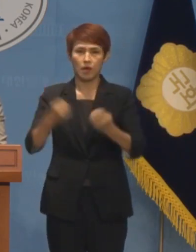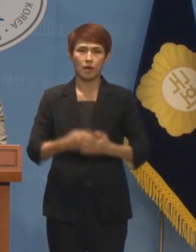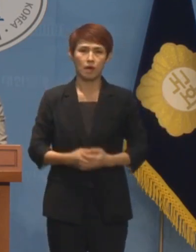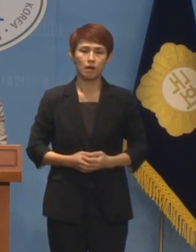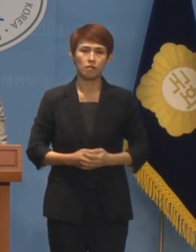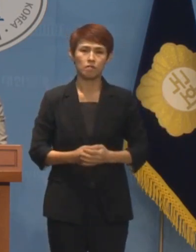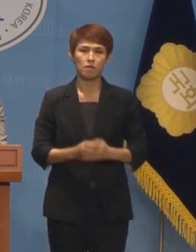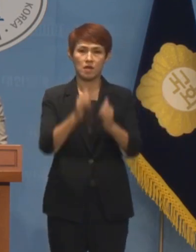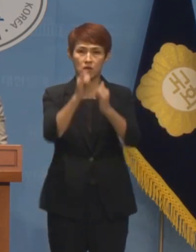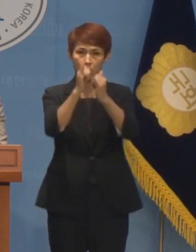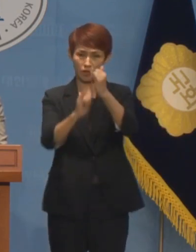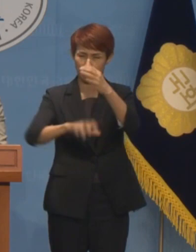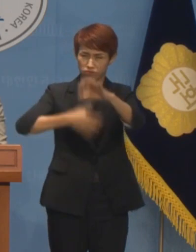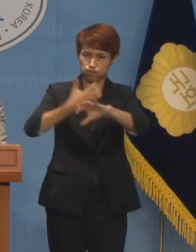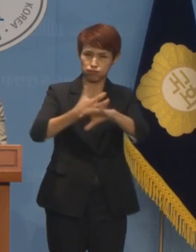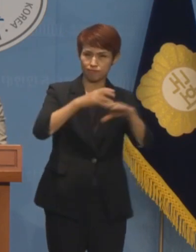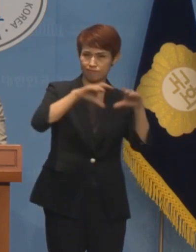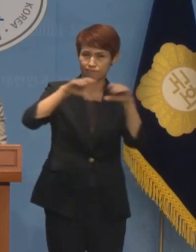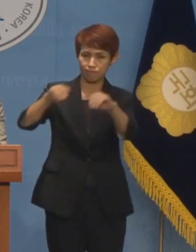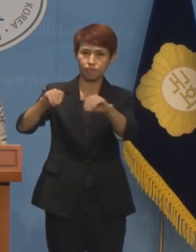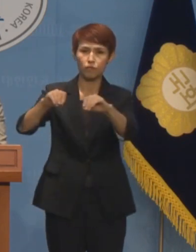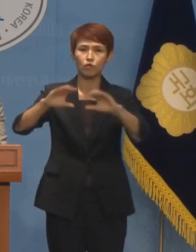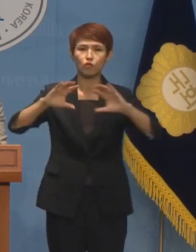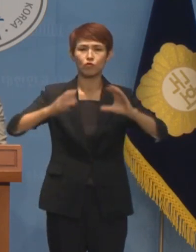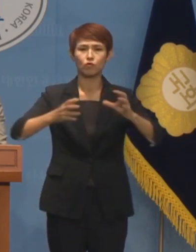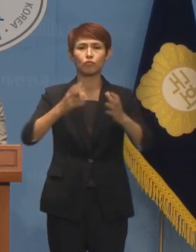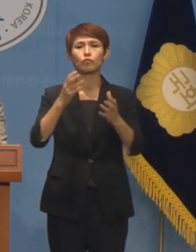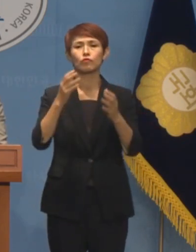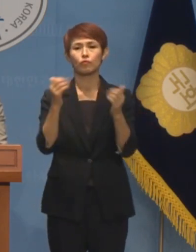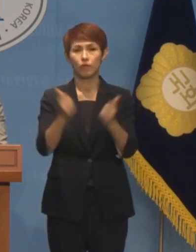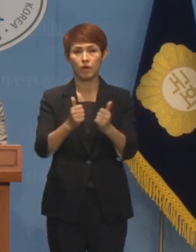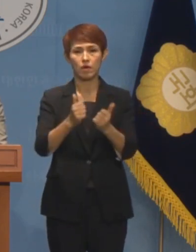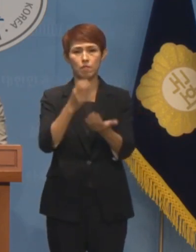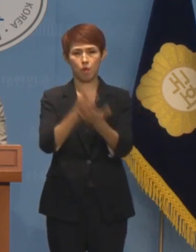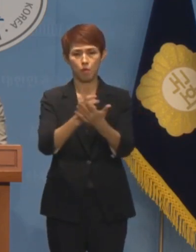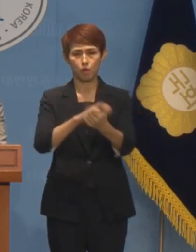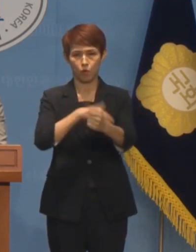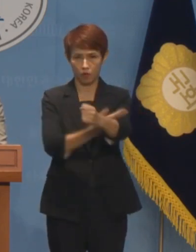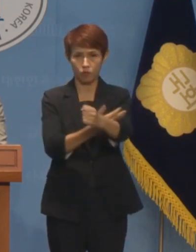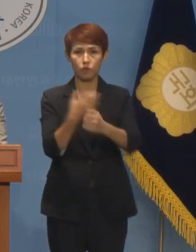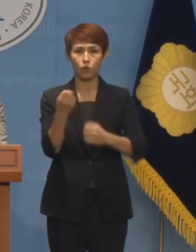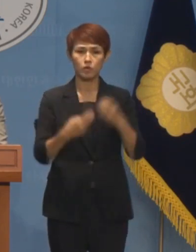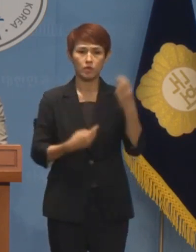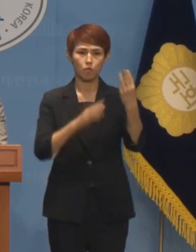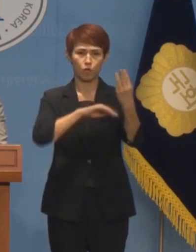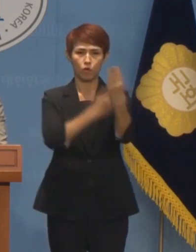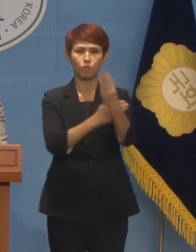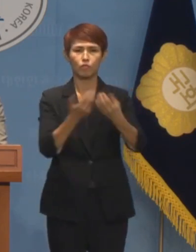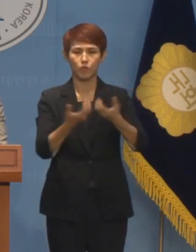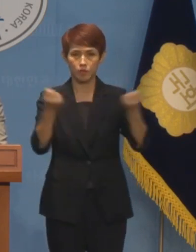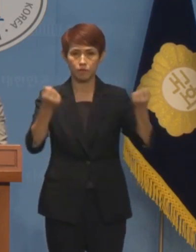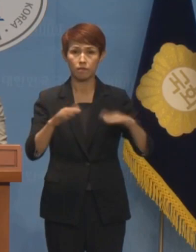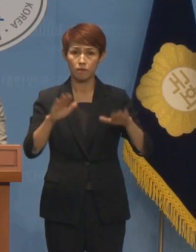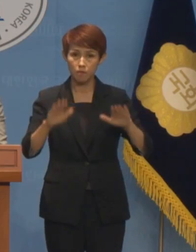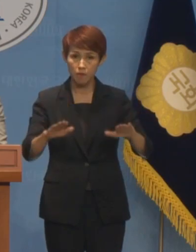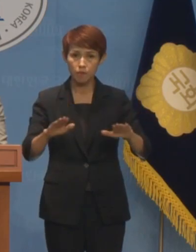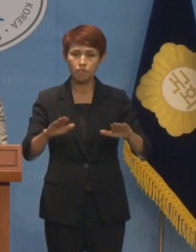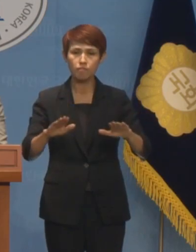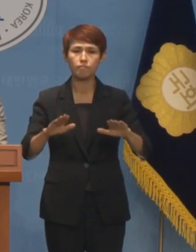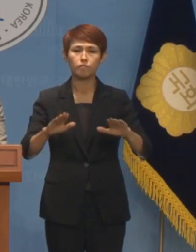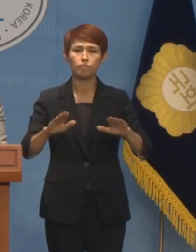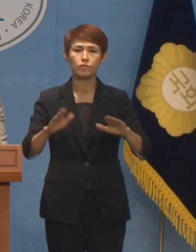역사 쿠데타 저지, 국회 입법권과 삼권 분립, 헌법 정신 수호를 위해 이번